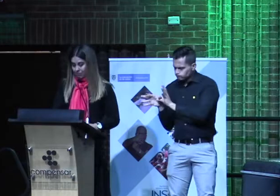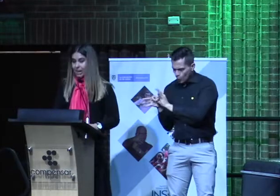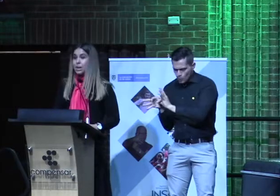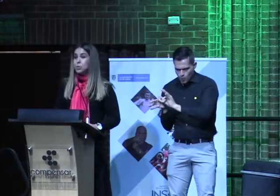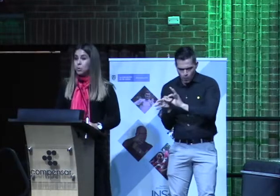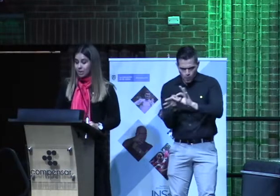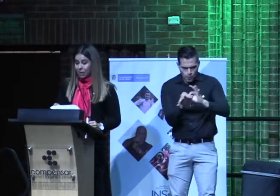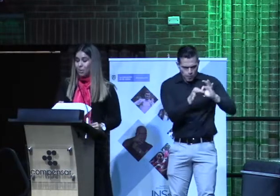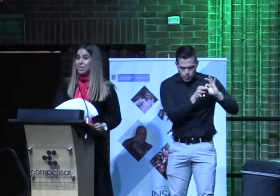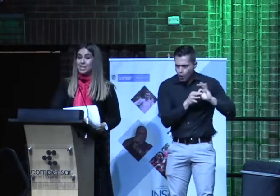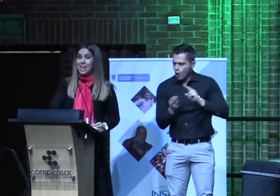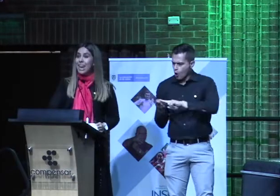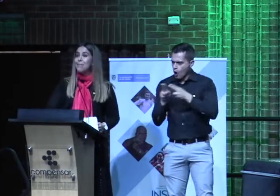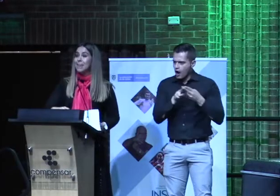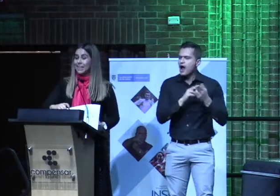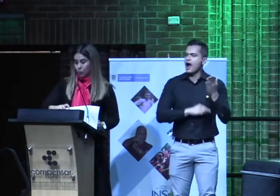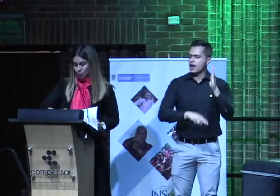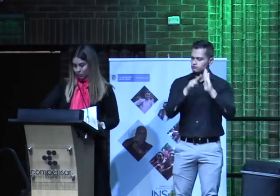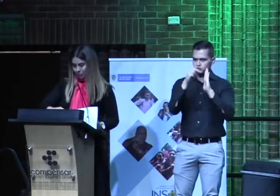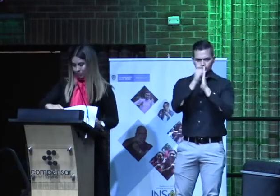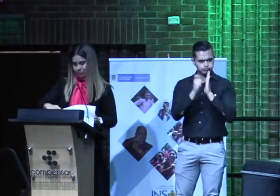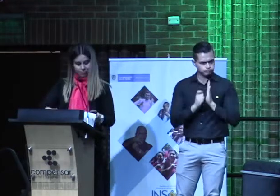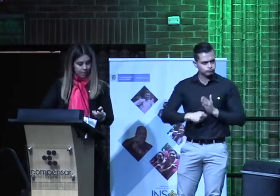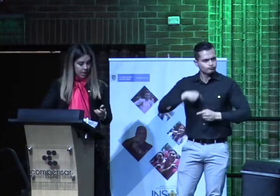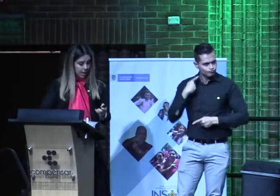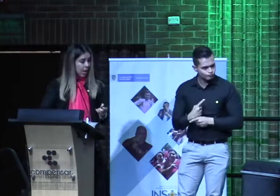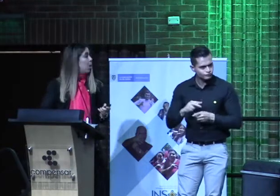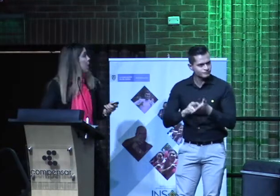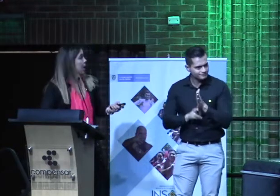muy bien. Queremos un Estado además que sea efectivo.